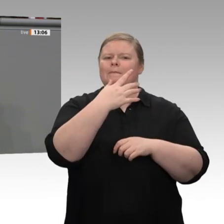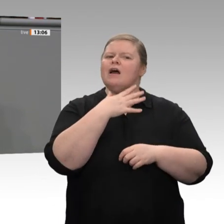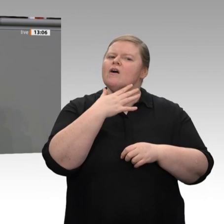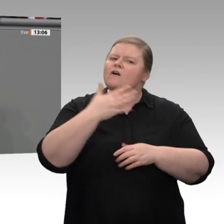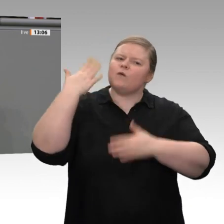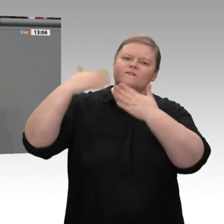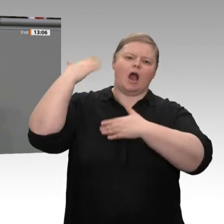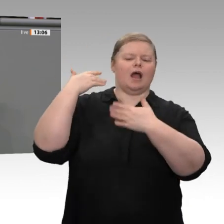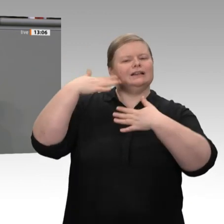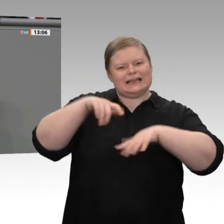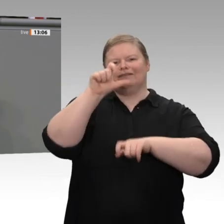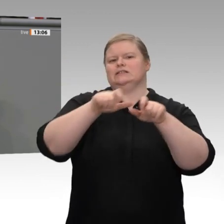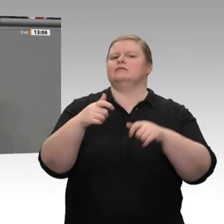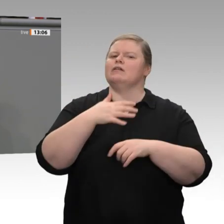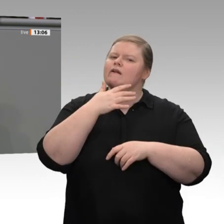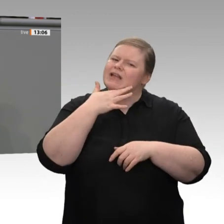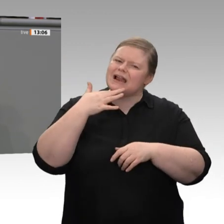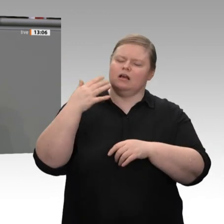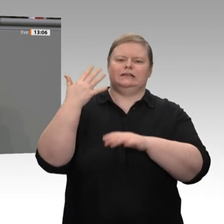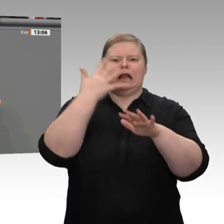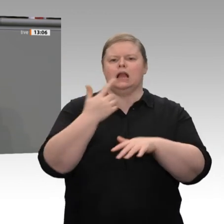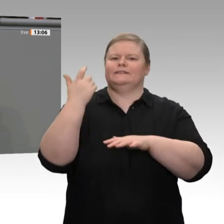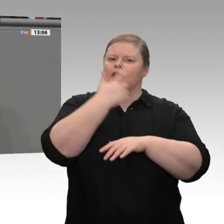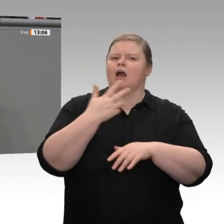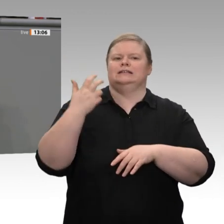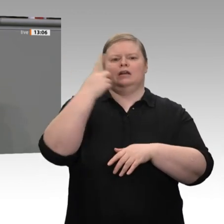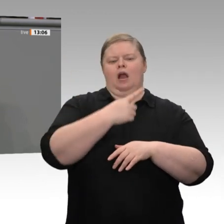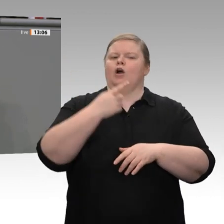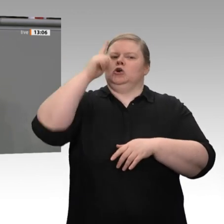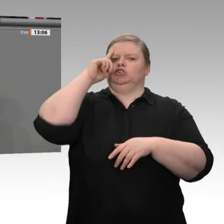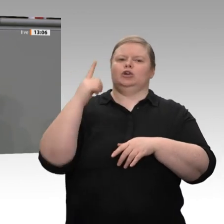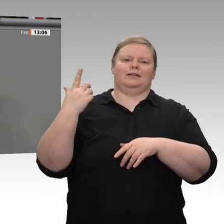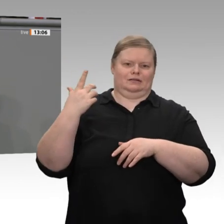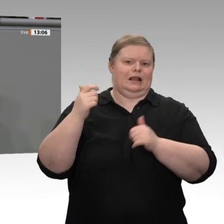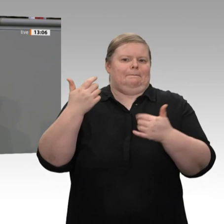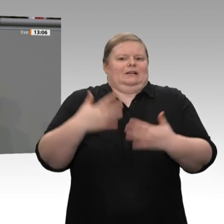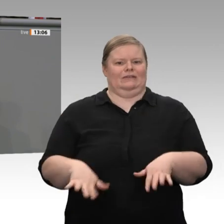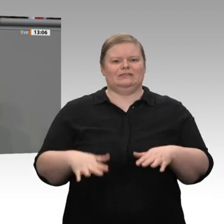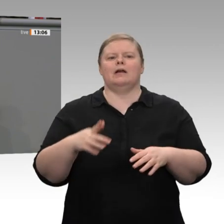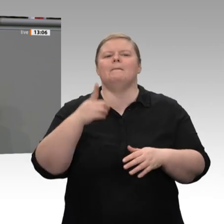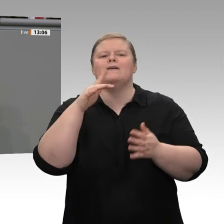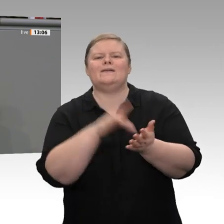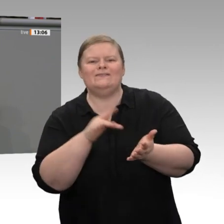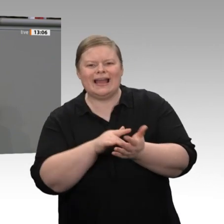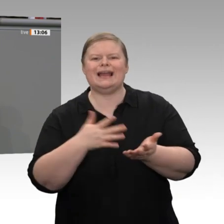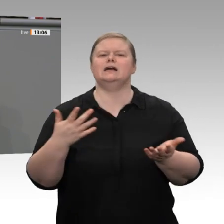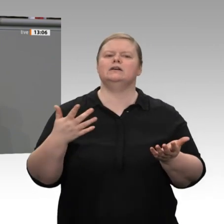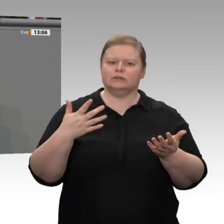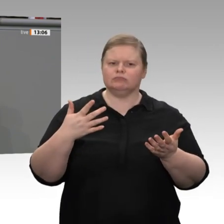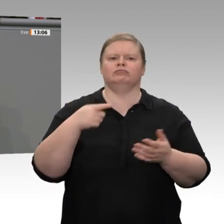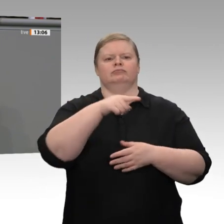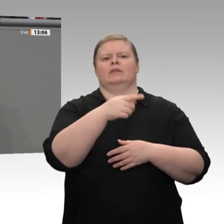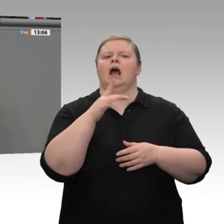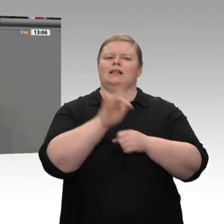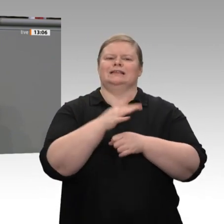nenne Ihnen ein Beispiel. Daniel Eisenberg, 28 Jahre alt, sein Großvater wurde 1913 in